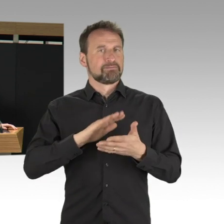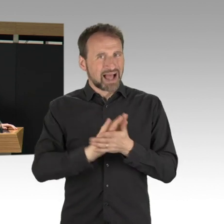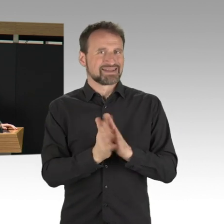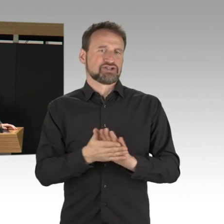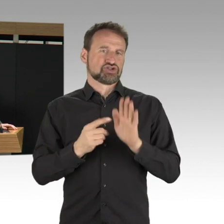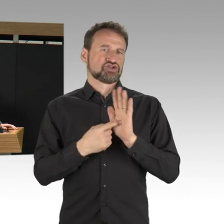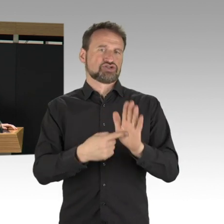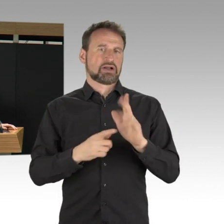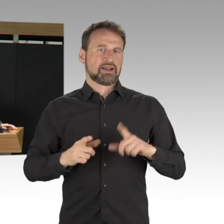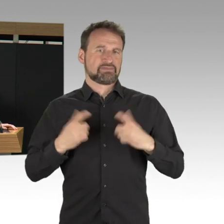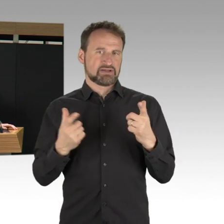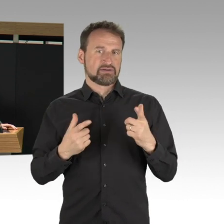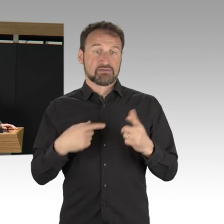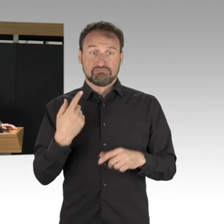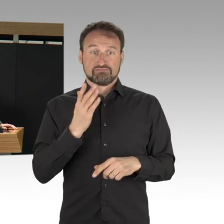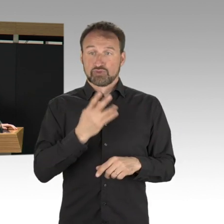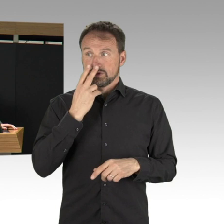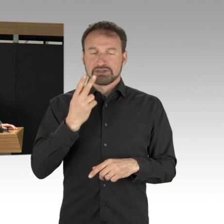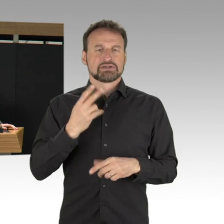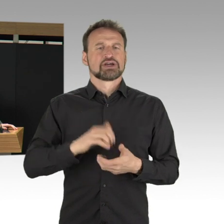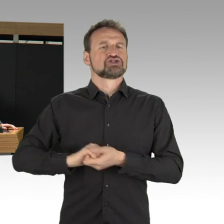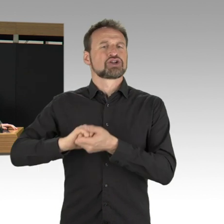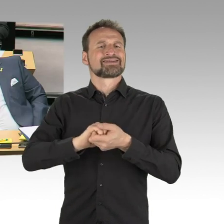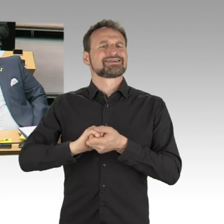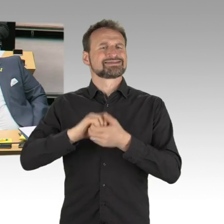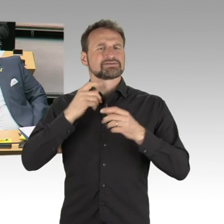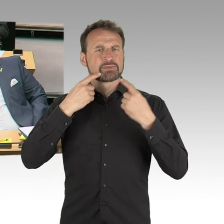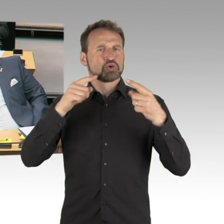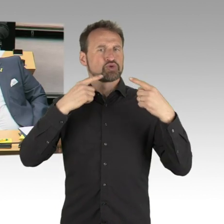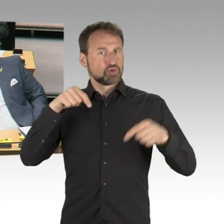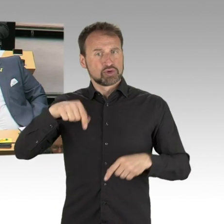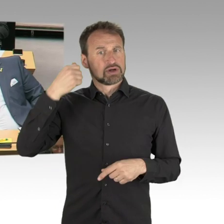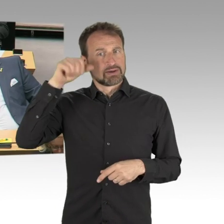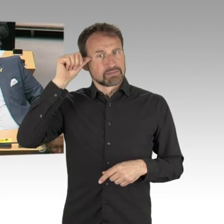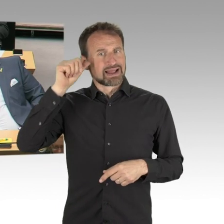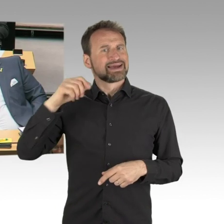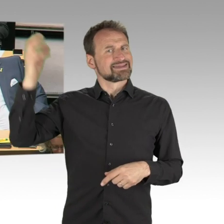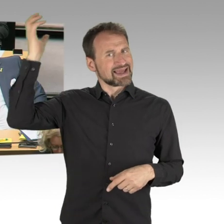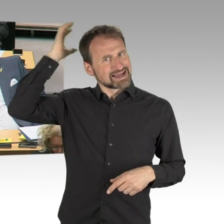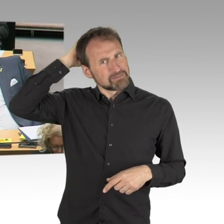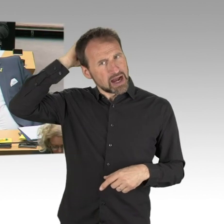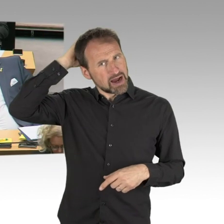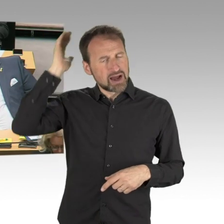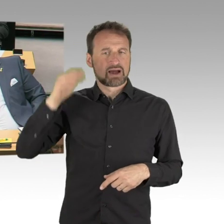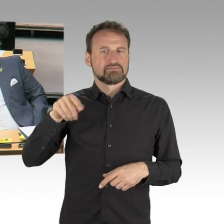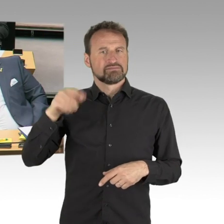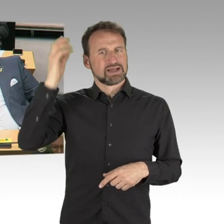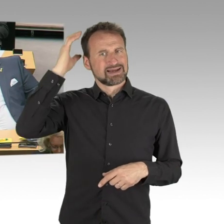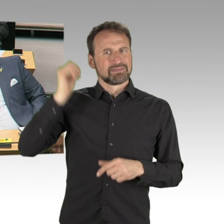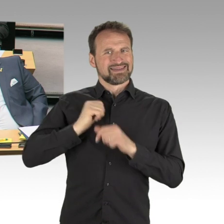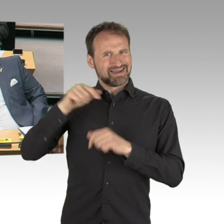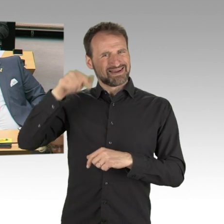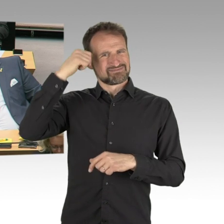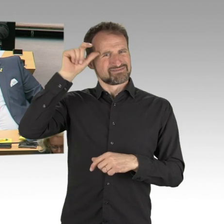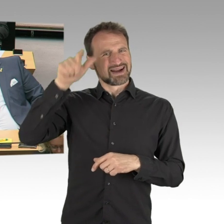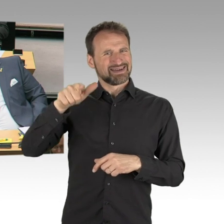entzogen wurde und ihr ihre Terrorpropaganda untersagt worden ist. Auch wenn die Bundesregierung hier schon hätte früher handeln müssen, hat Berlin hier